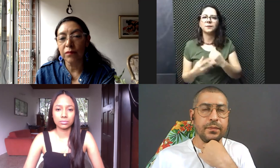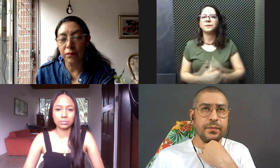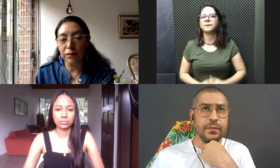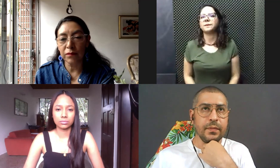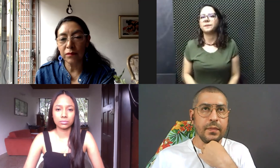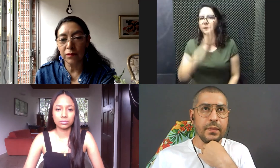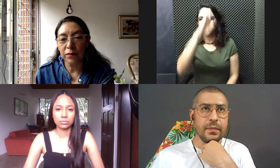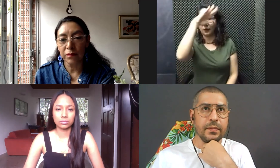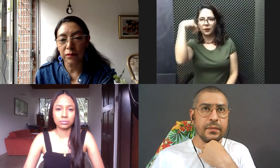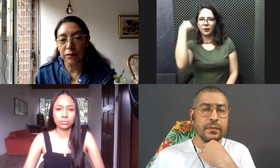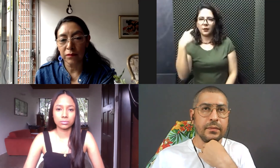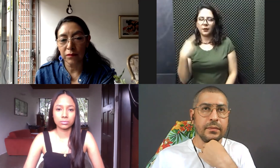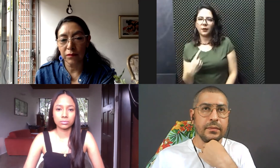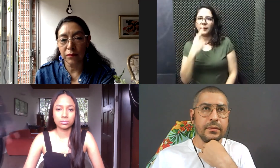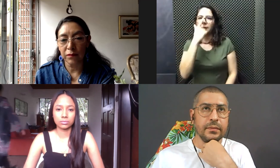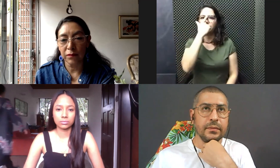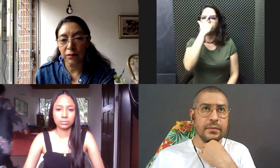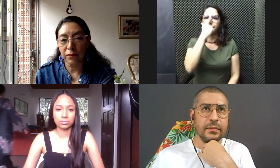Ujú.